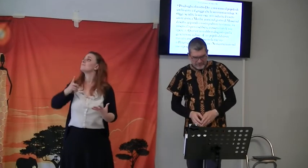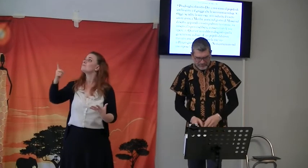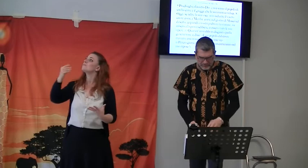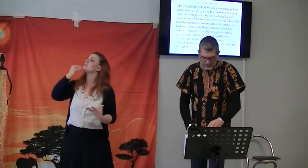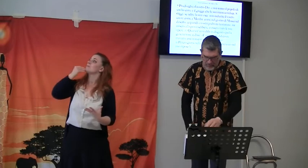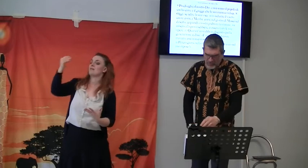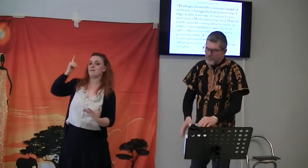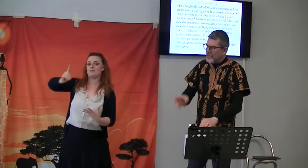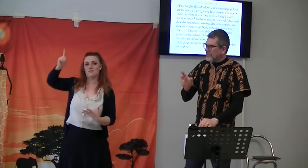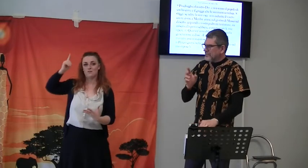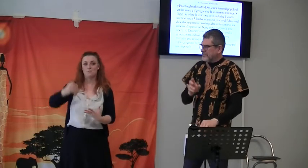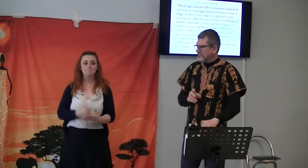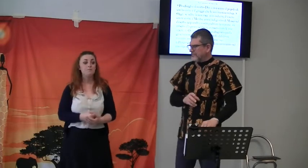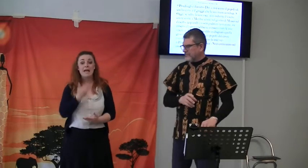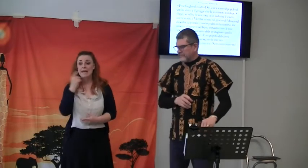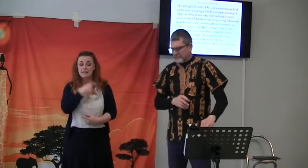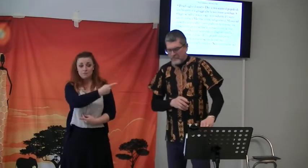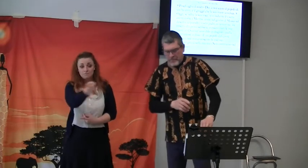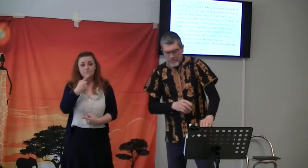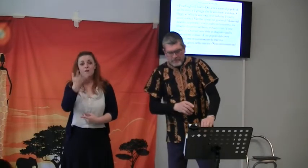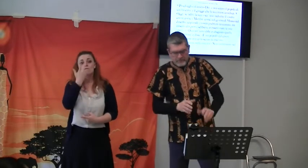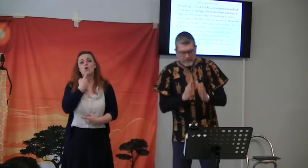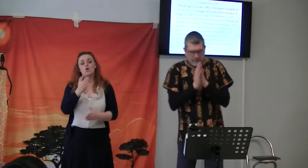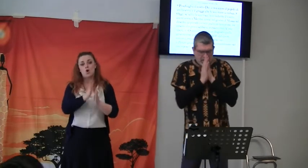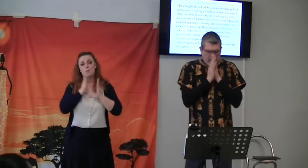Grazie. Vorrei pregare.